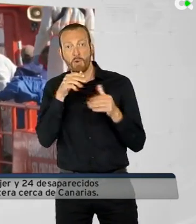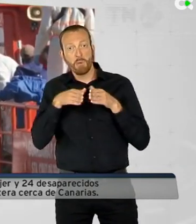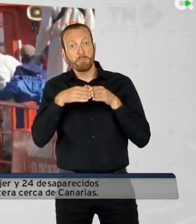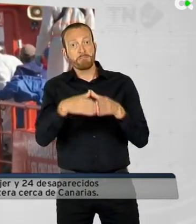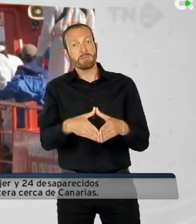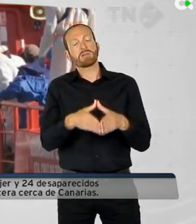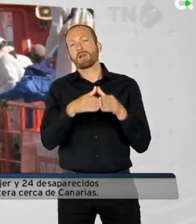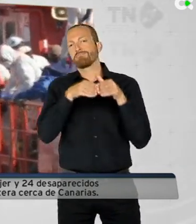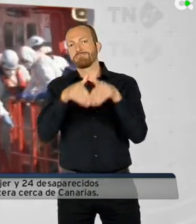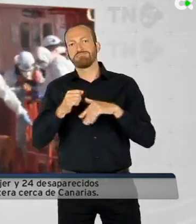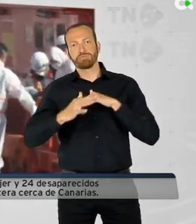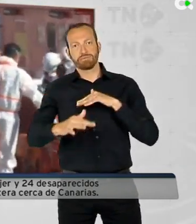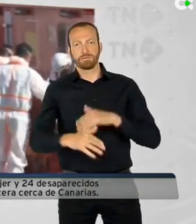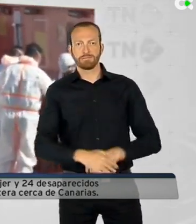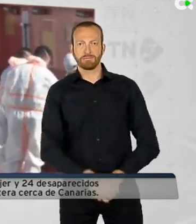patera cerca de Canarias.